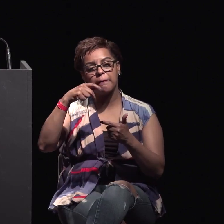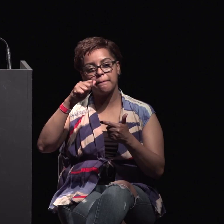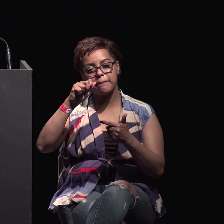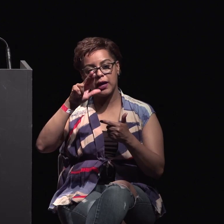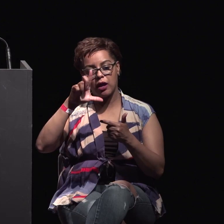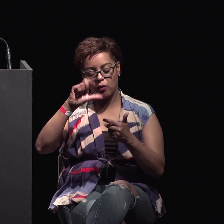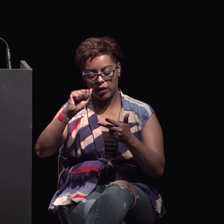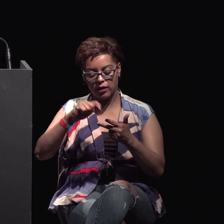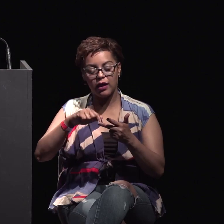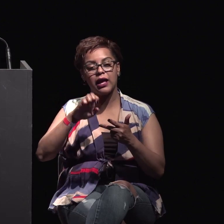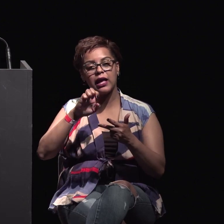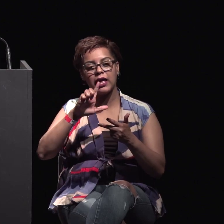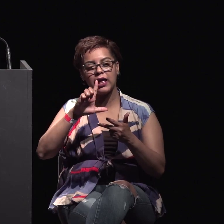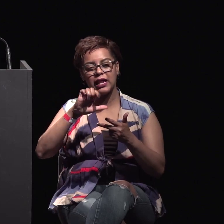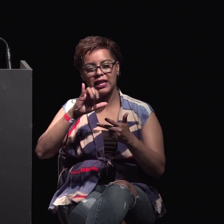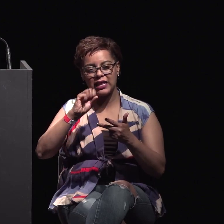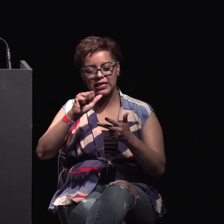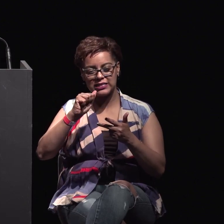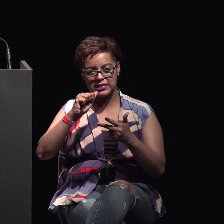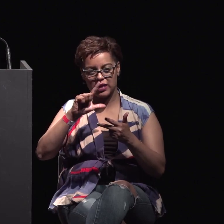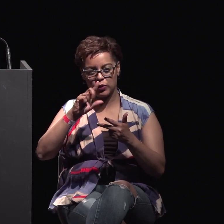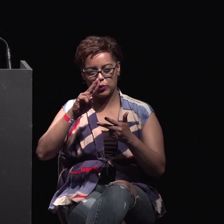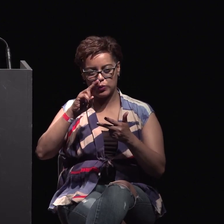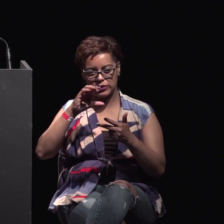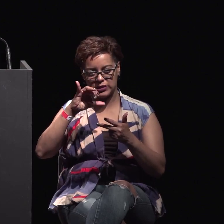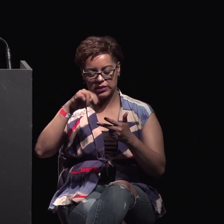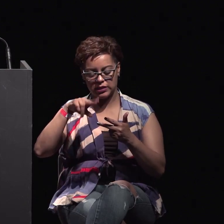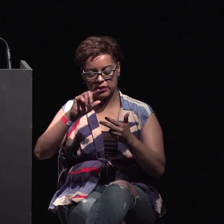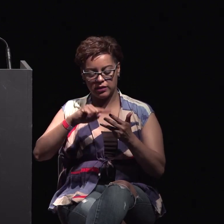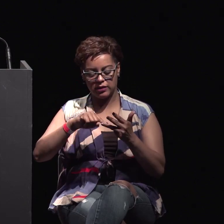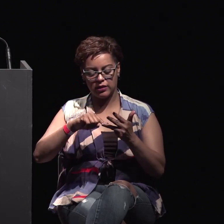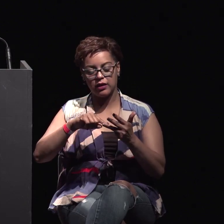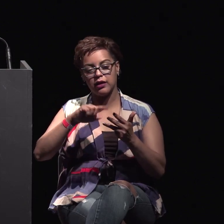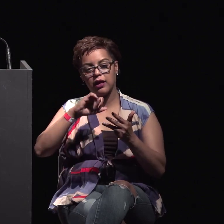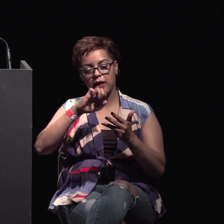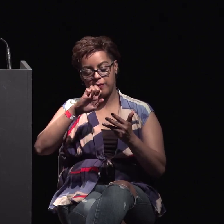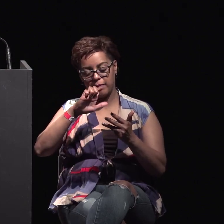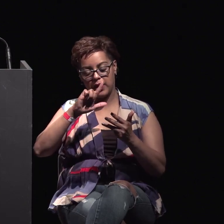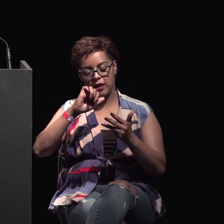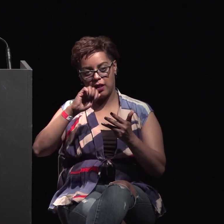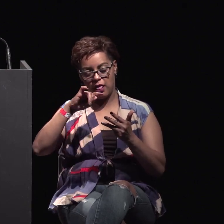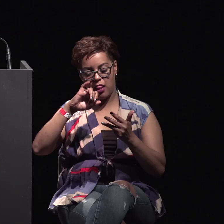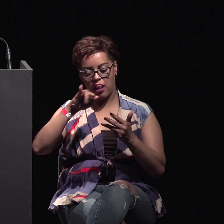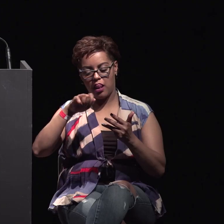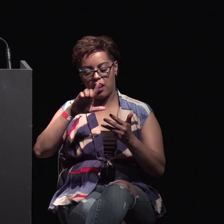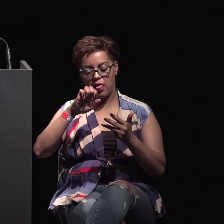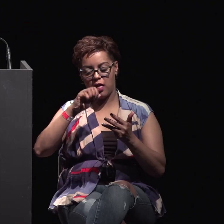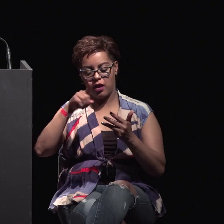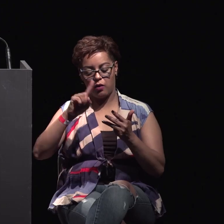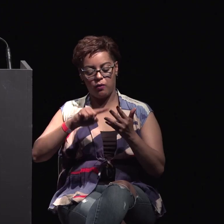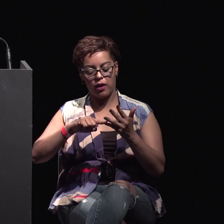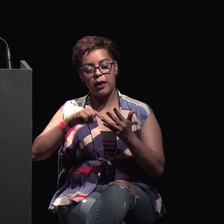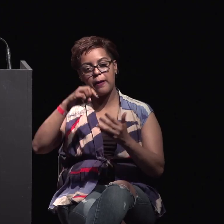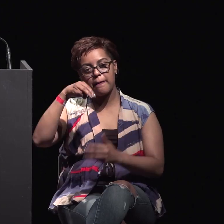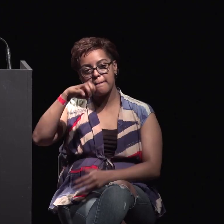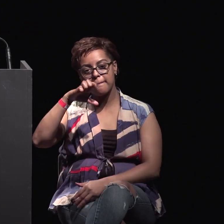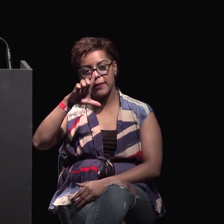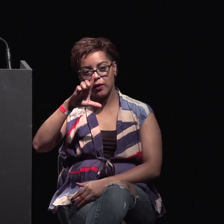Elisa Lucinda, Jari Jarrais, Riane Leão e Mel